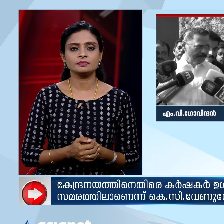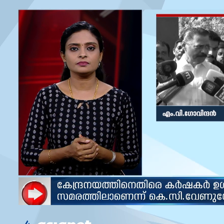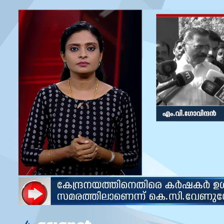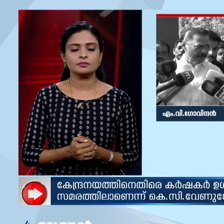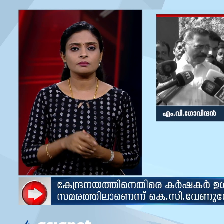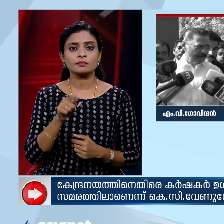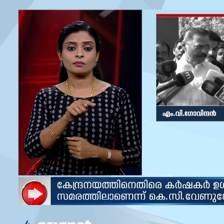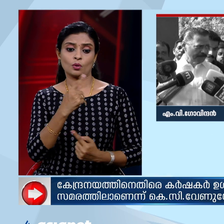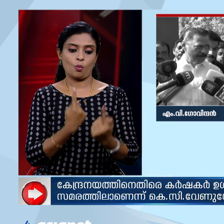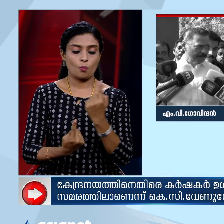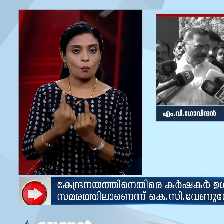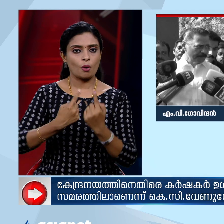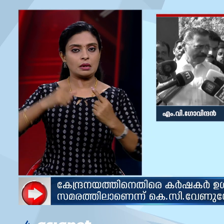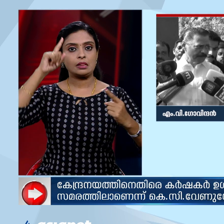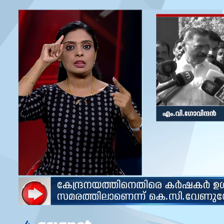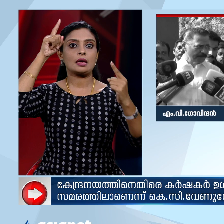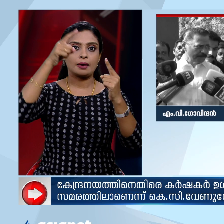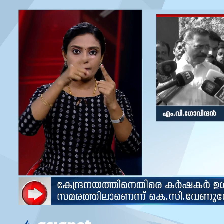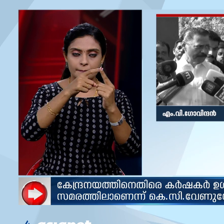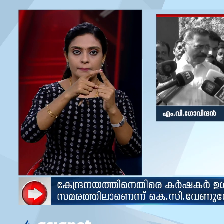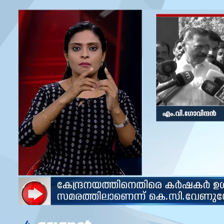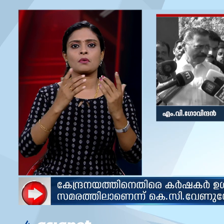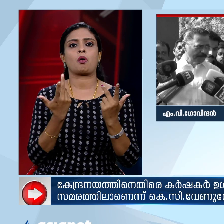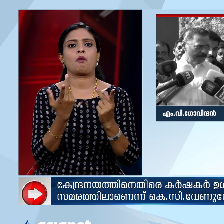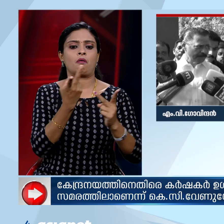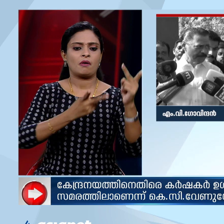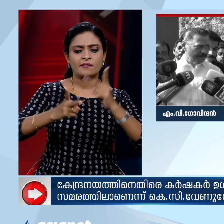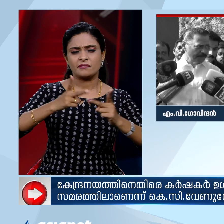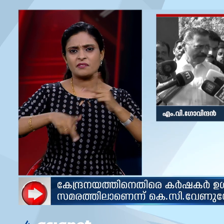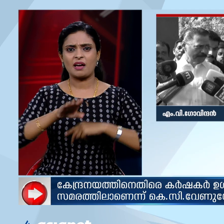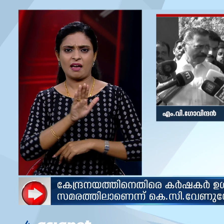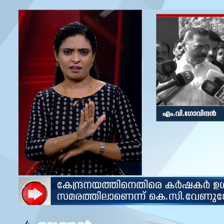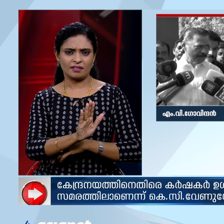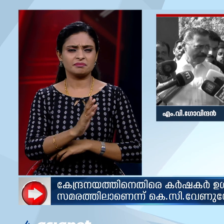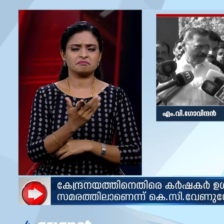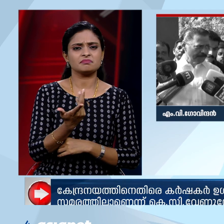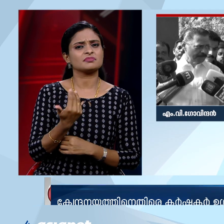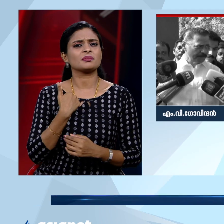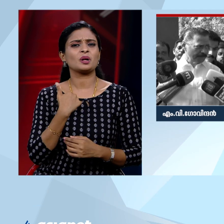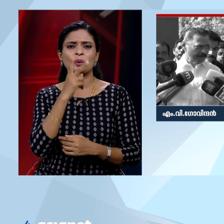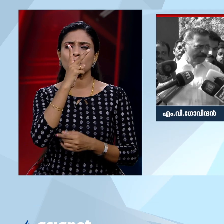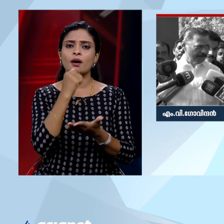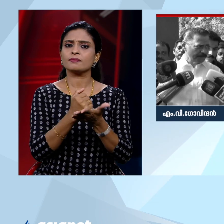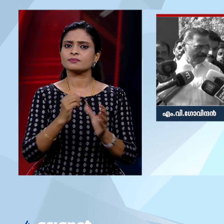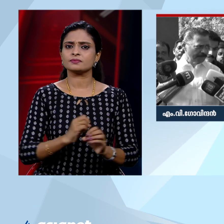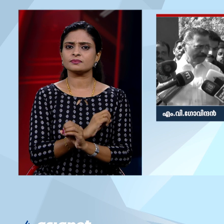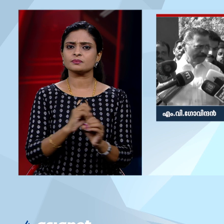അതിനെന്തെങ്കിലും രാഷ്ട്രീയമായിട്ടുള്ള ഒരു കാര്യം നമ്മളതിൽ കാണേണ്ട ആവശ്യമില്ല. ഞങ്ങൾ ഈ കാര്യത്തിൽ